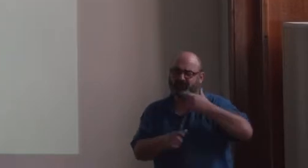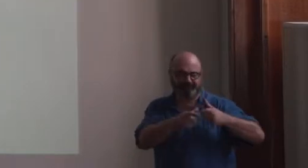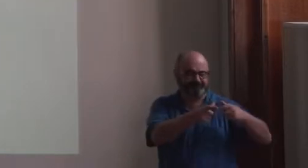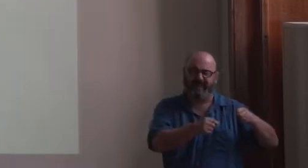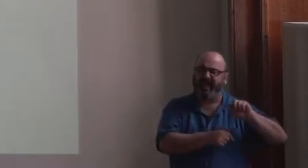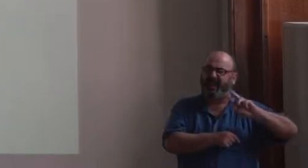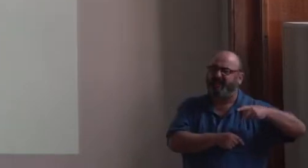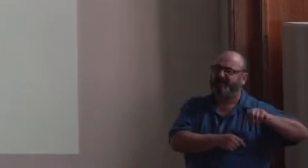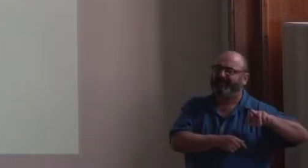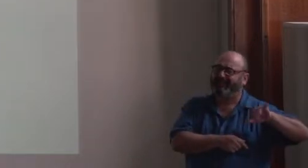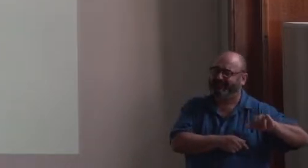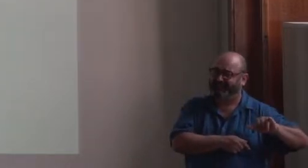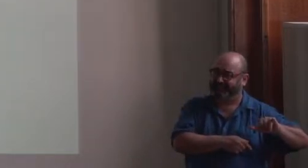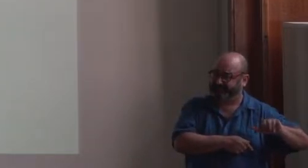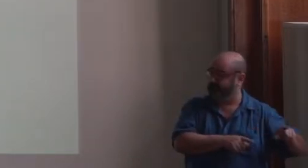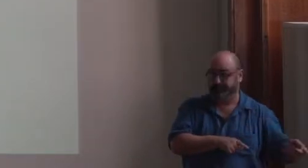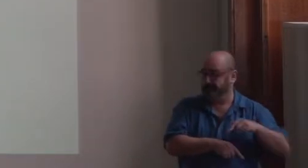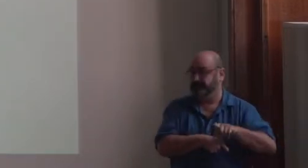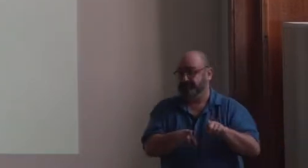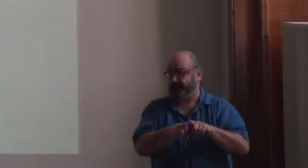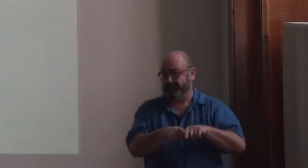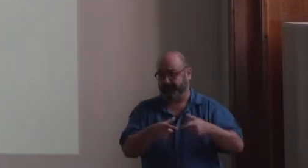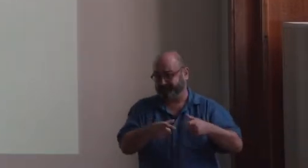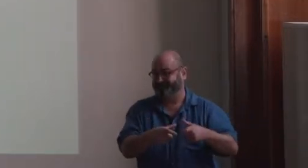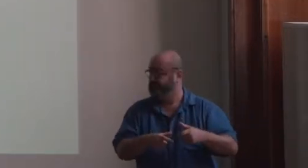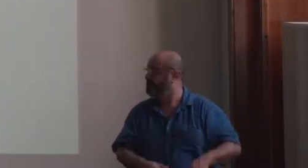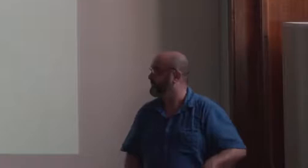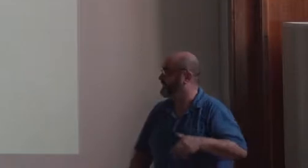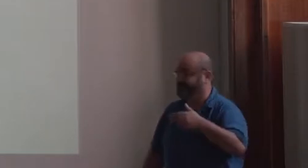pouvez commencer à avoir ça, mais sur un PC, pas. Alors,